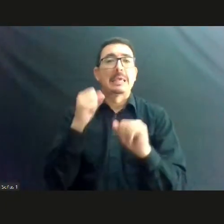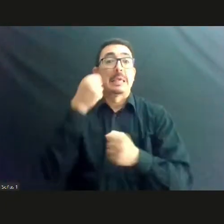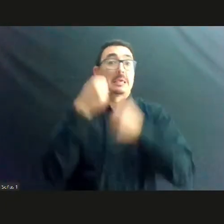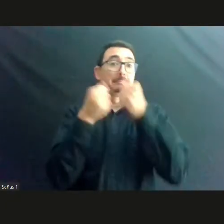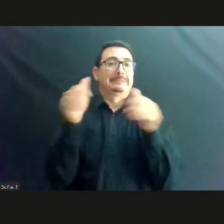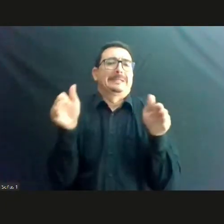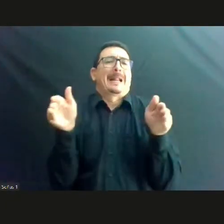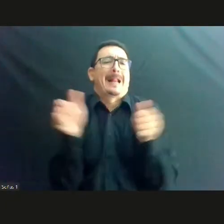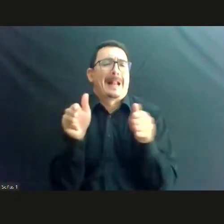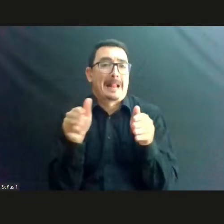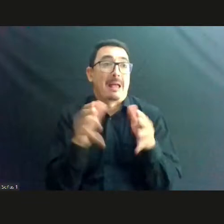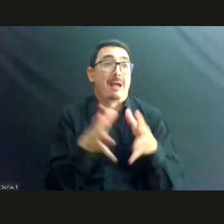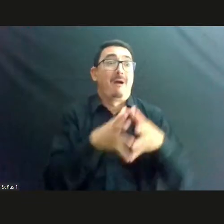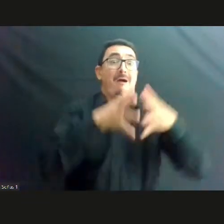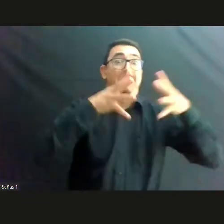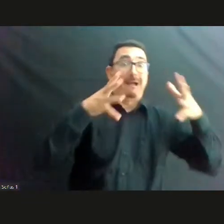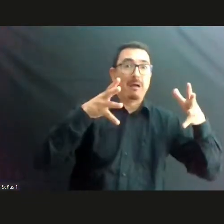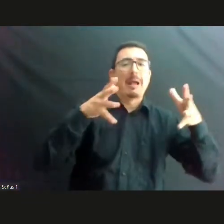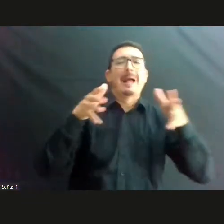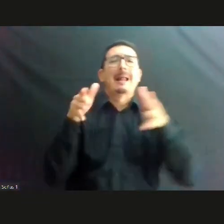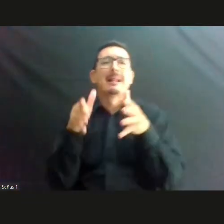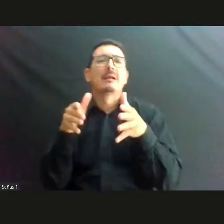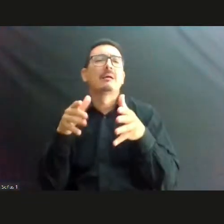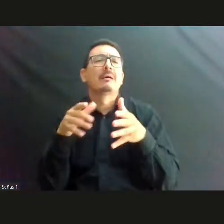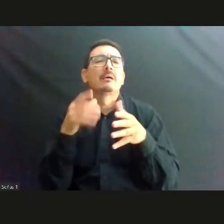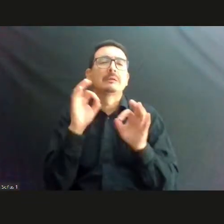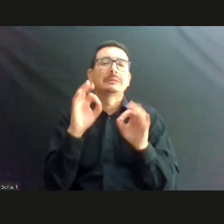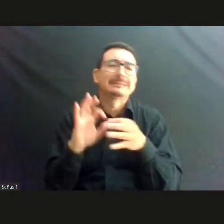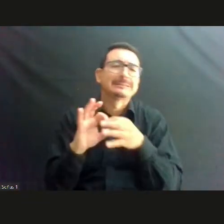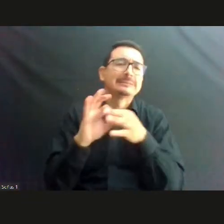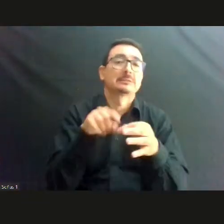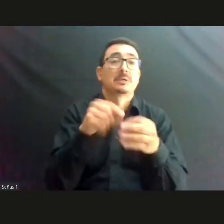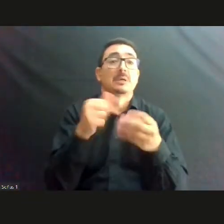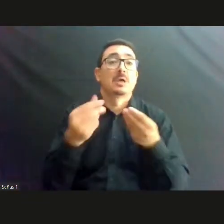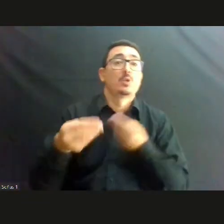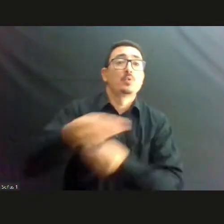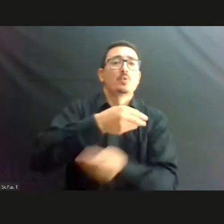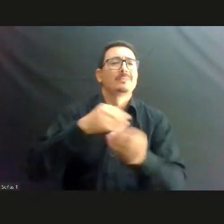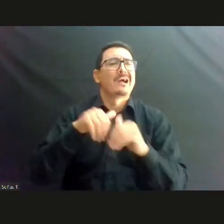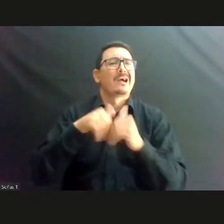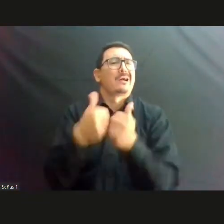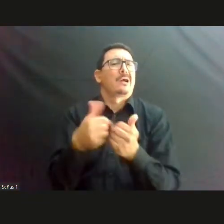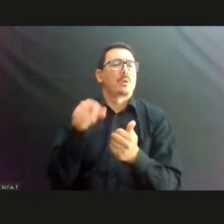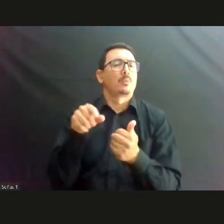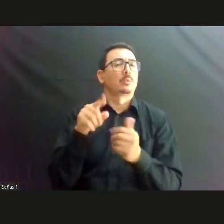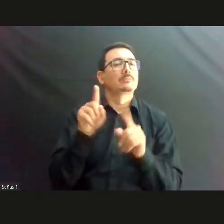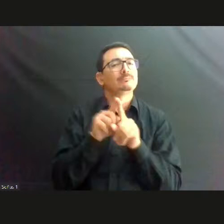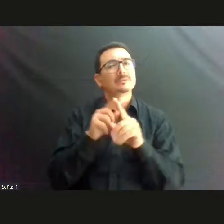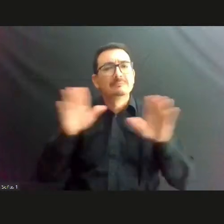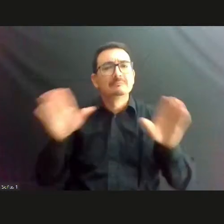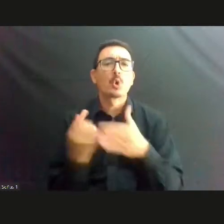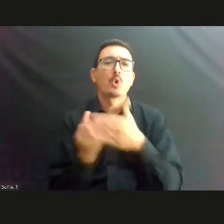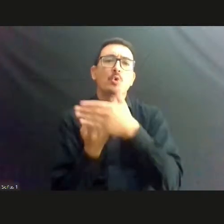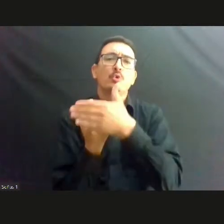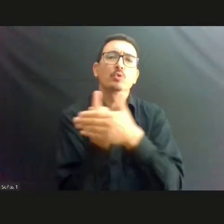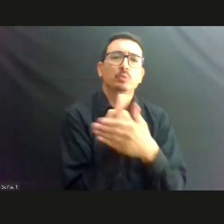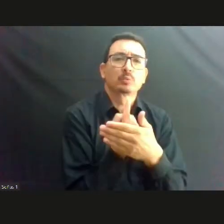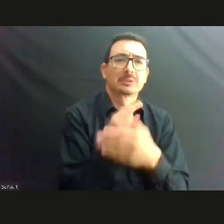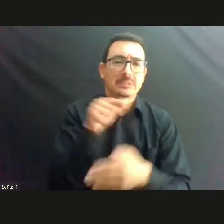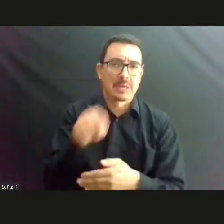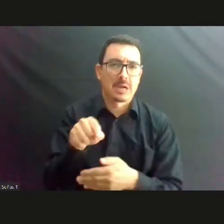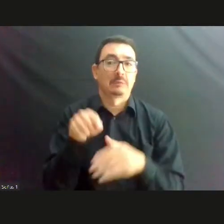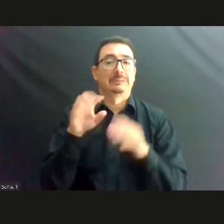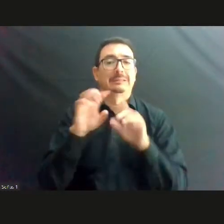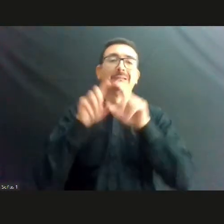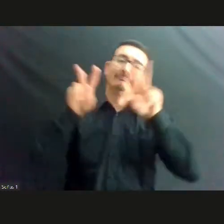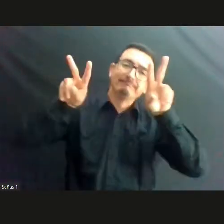empresas, para abordar estas oportunidades de la economía digital. Y es en ese contexto que, como